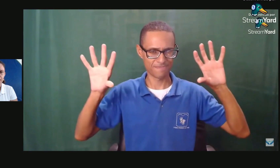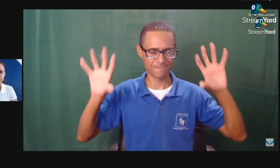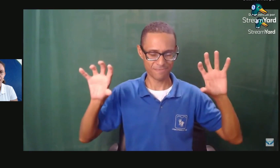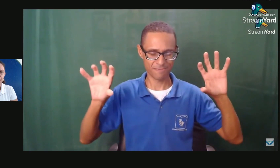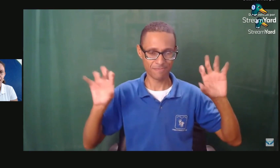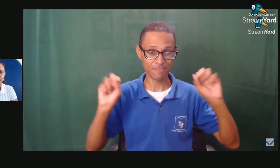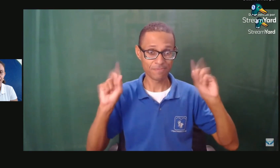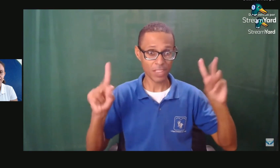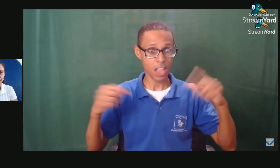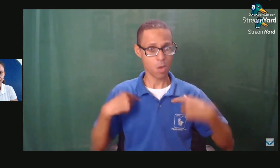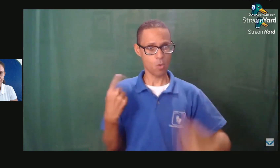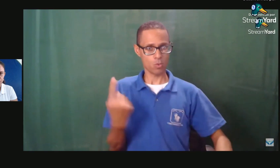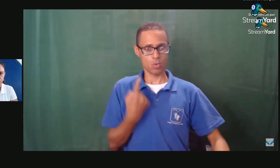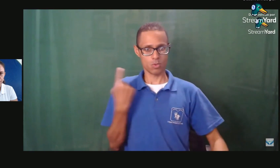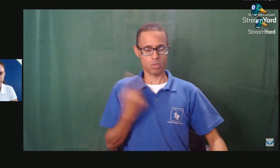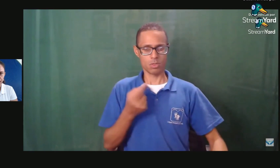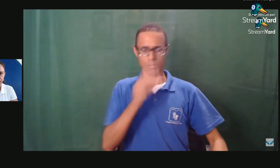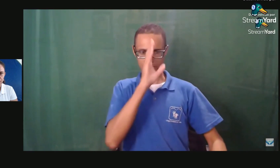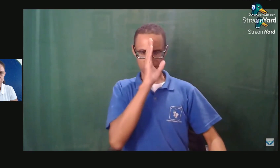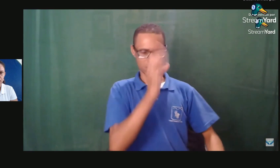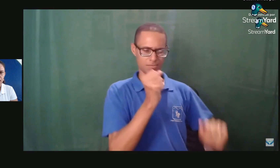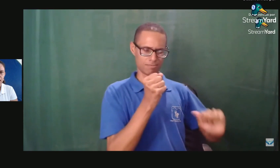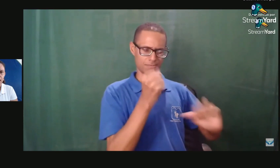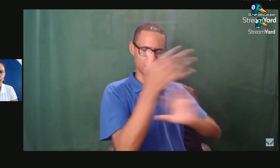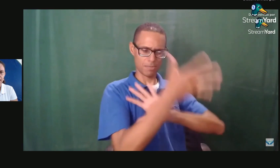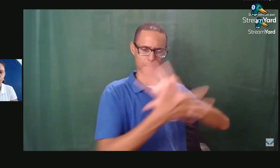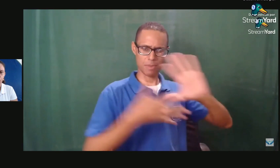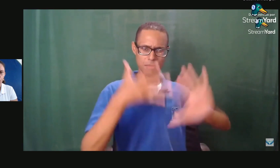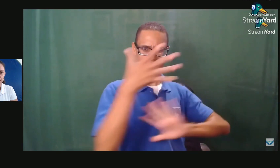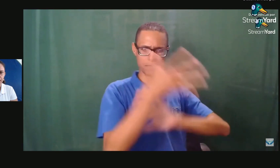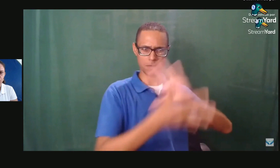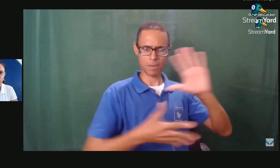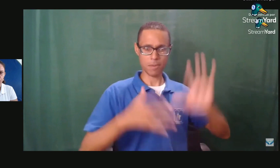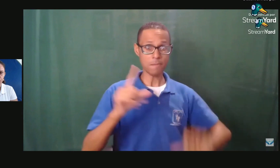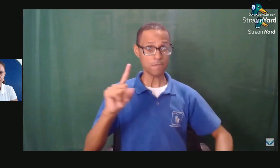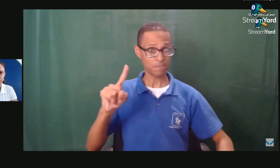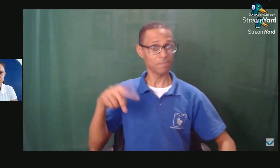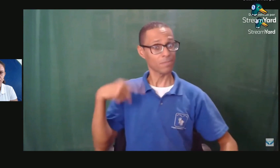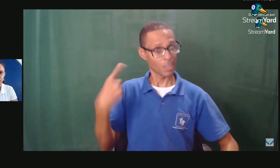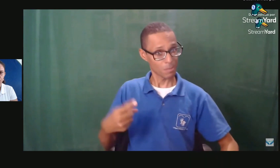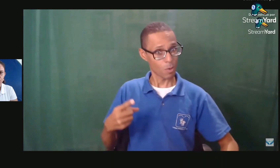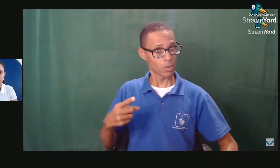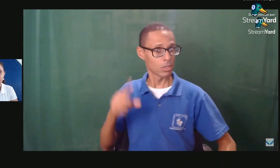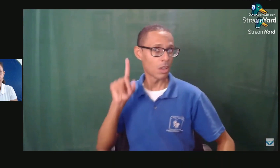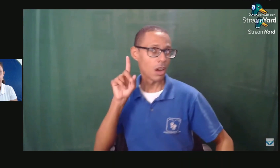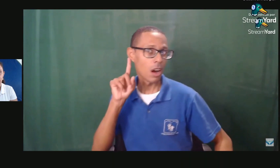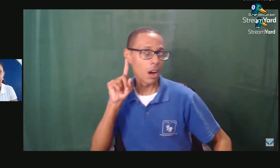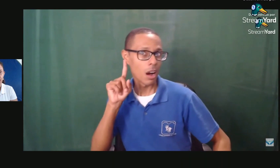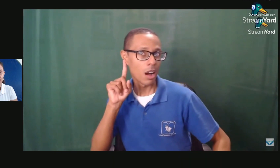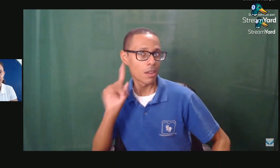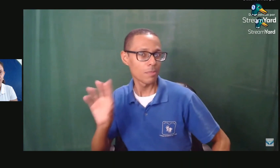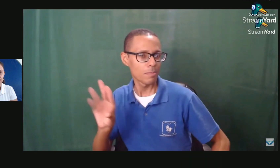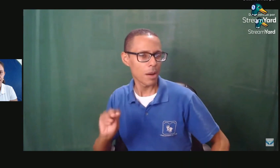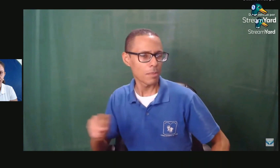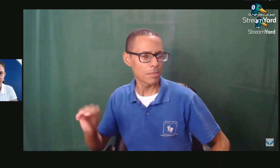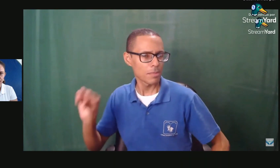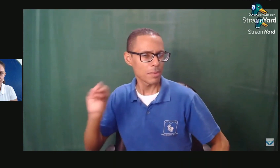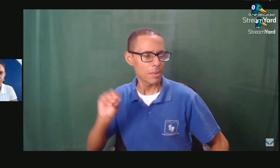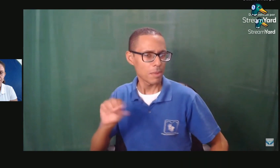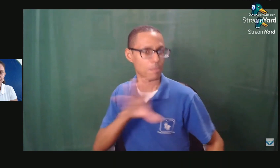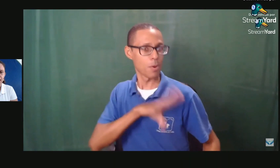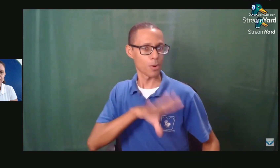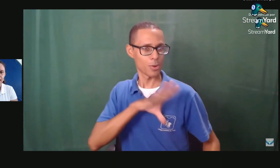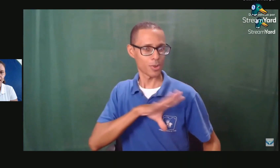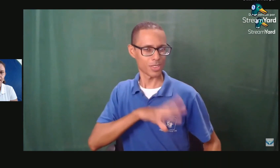branca. Atrás, no meu ambiente, tem um chroma key de cor verde e eu estou fazendo língua de